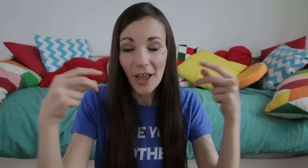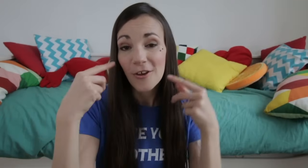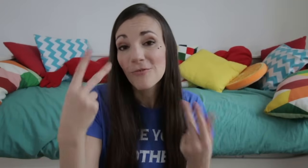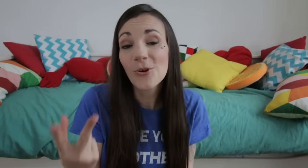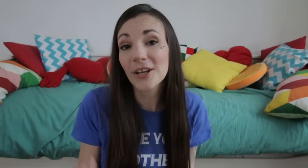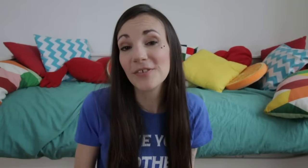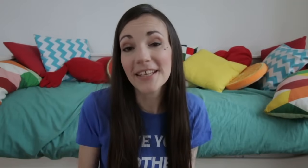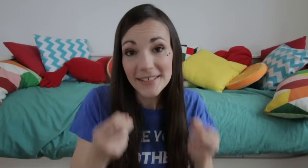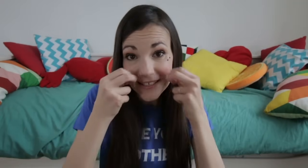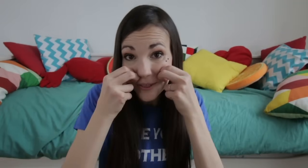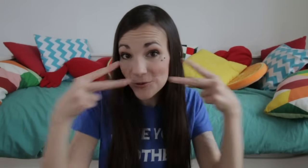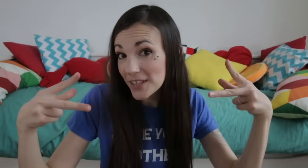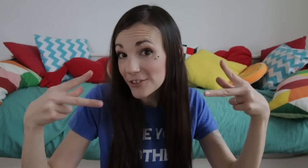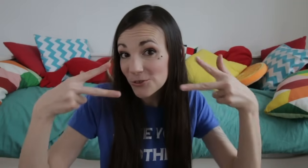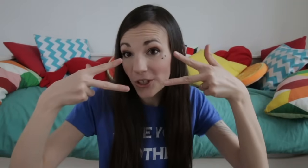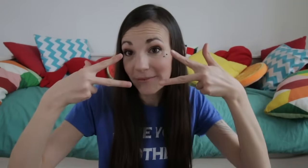Vous l'aurez deviné, c'est les moustaches du chat.